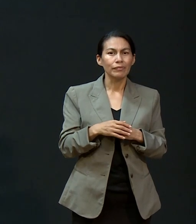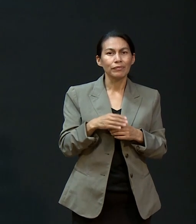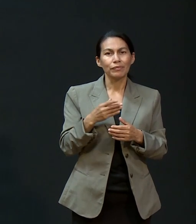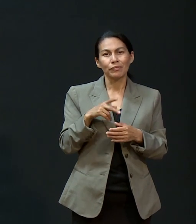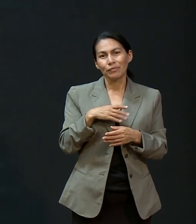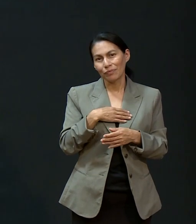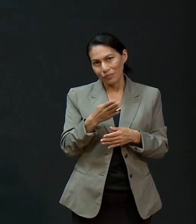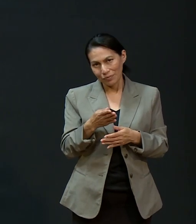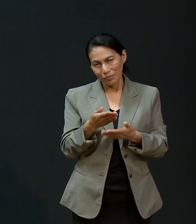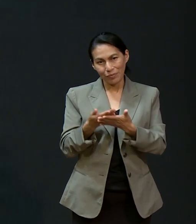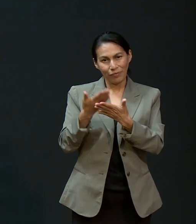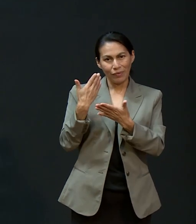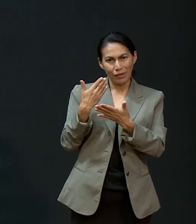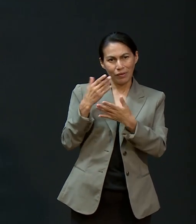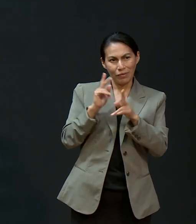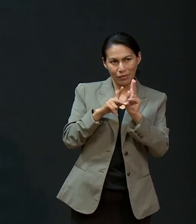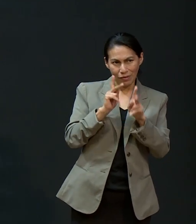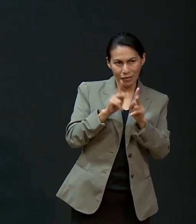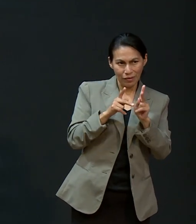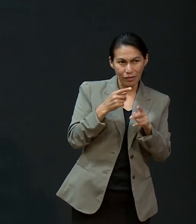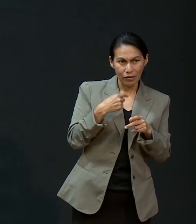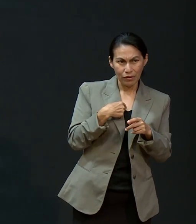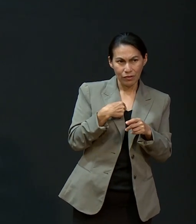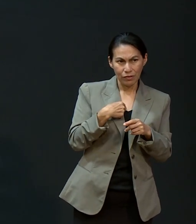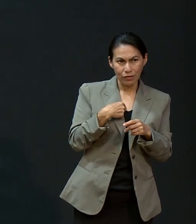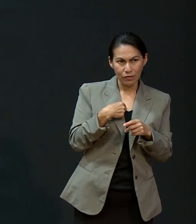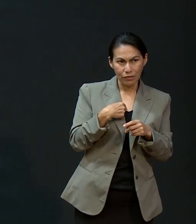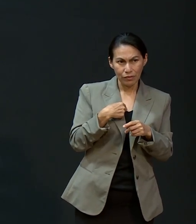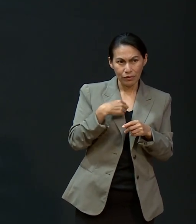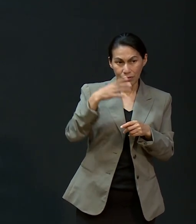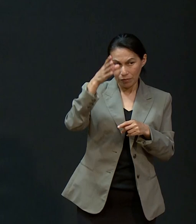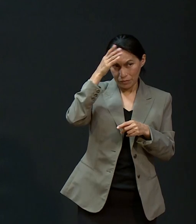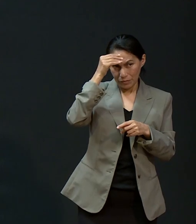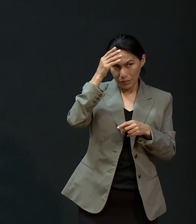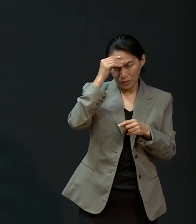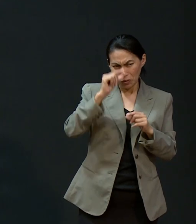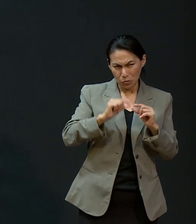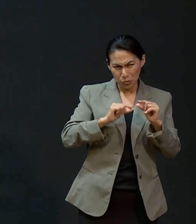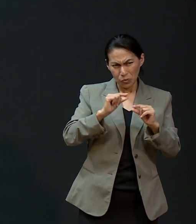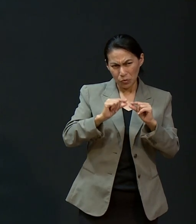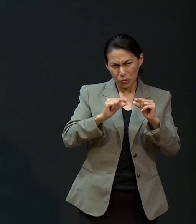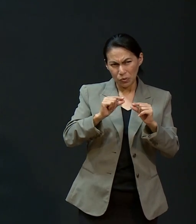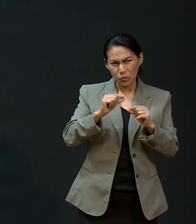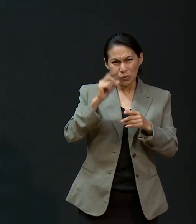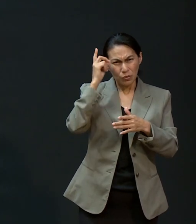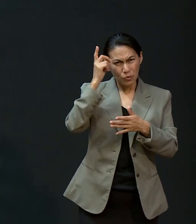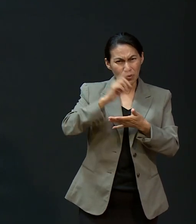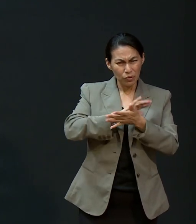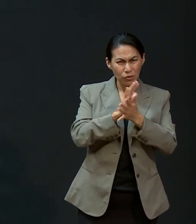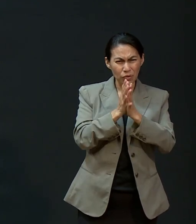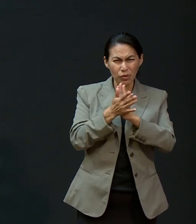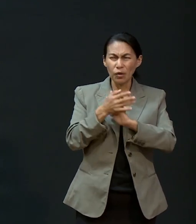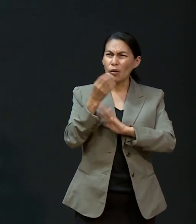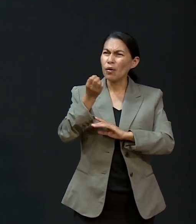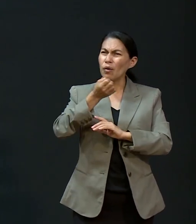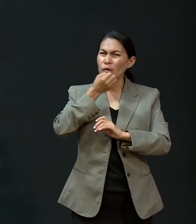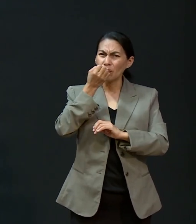Pues le comentaba al principio la manera en que yo aprendí y cómo fue